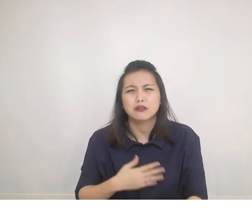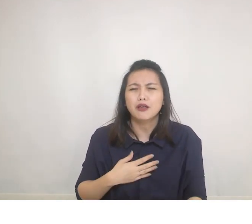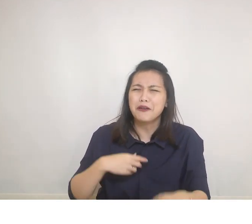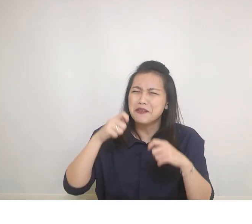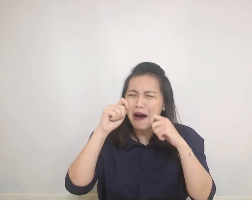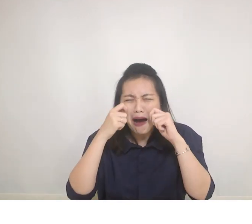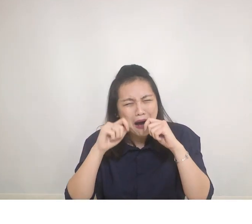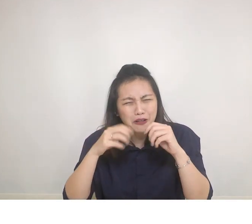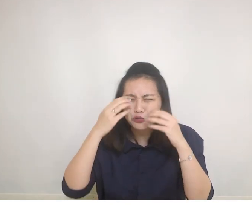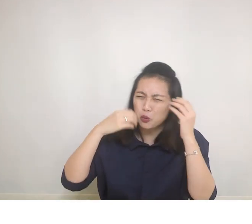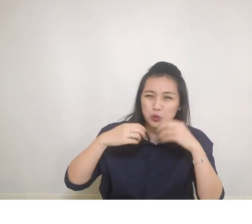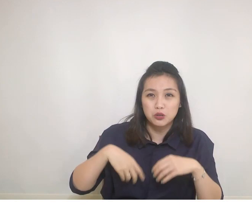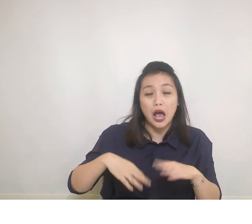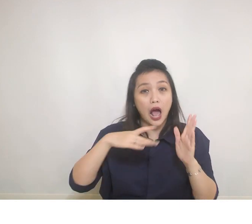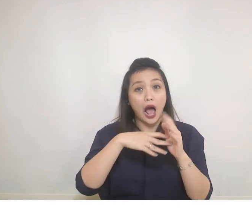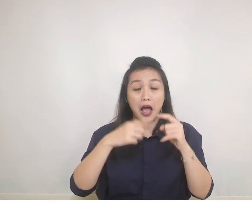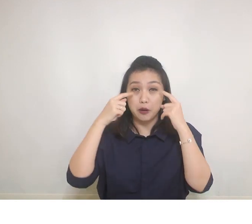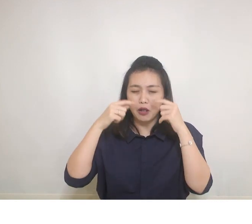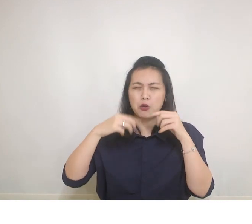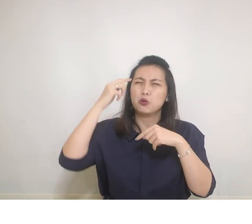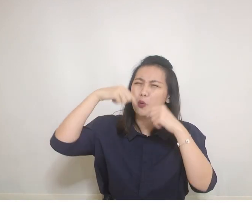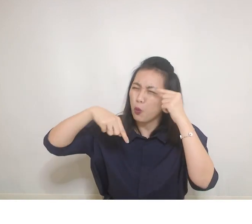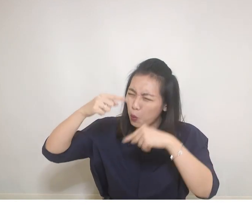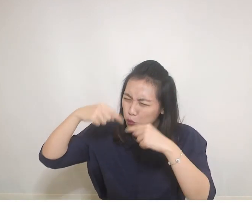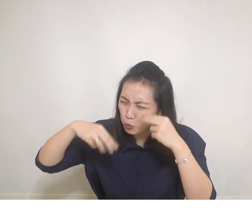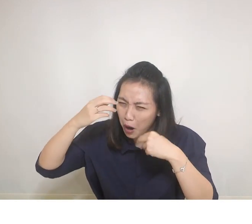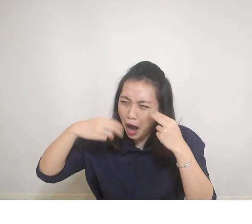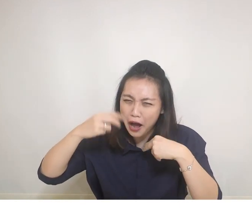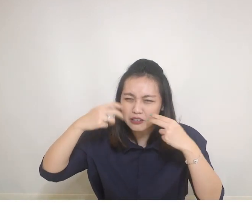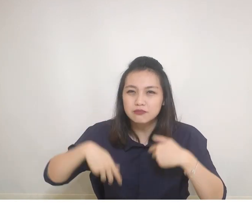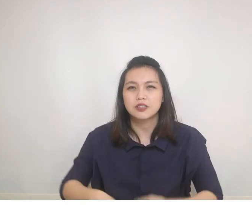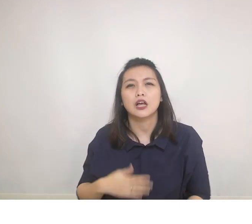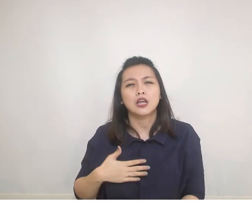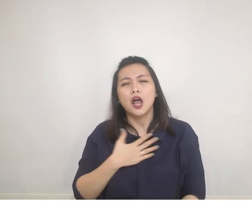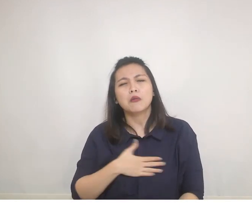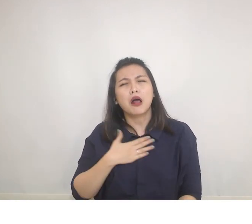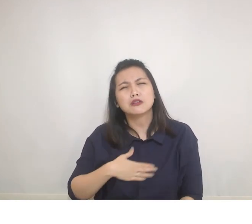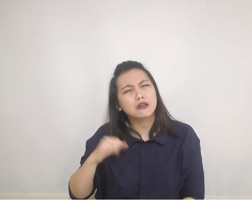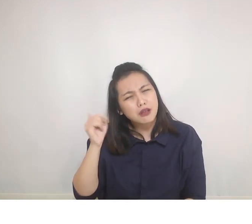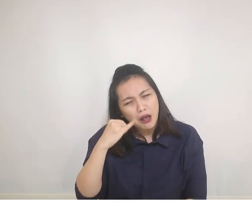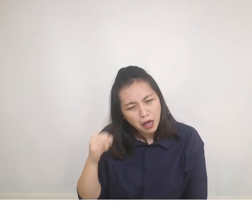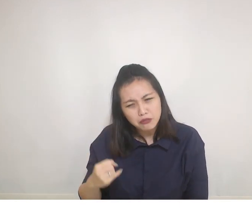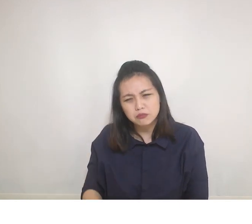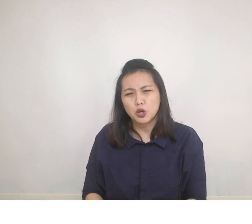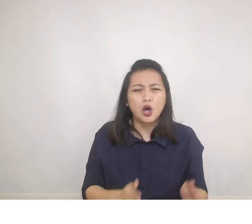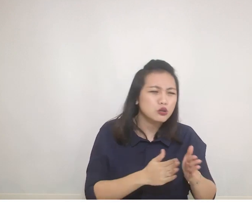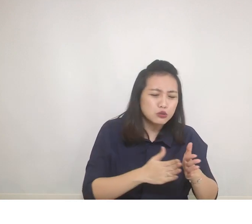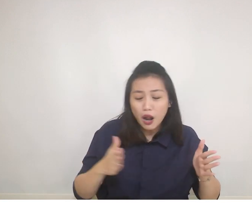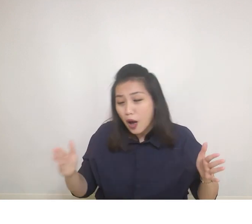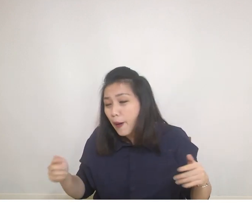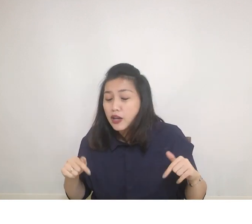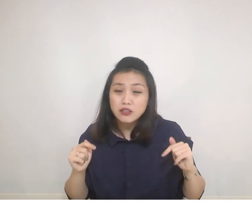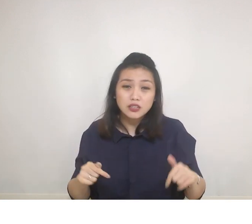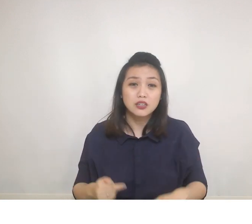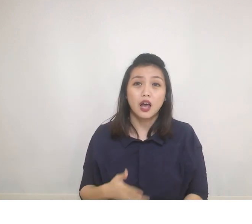saya juga melihat banyak teman-teman di sana, kok Adrian Celeli, mereka pengusaha. Teman-teman di sana juga pengusaha